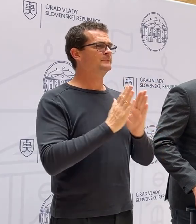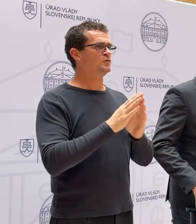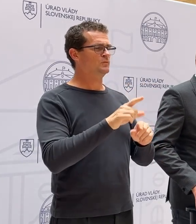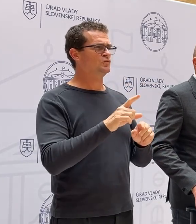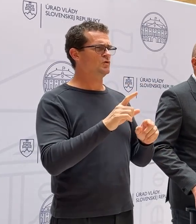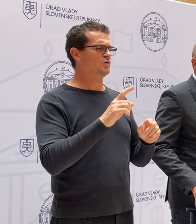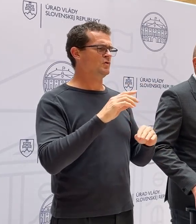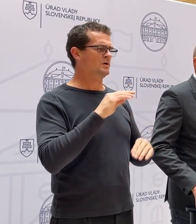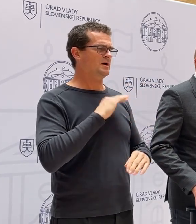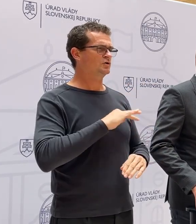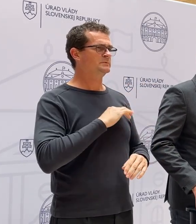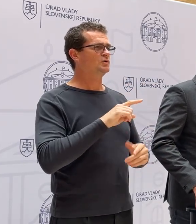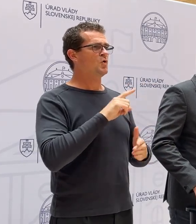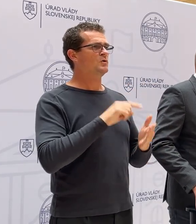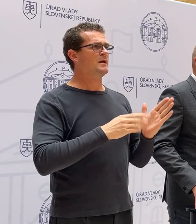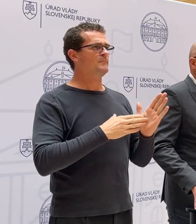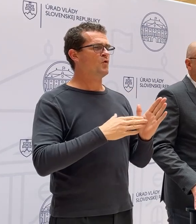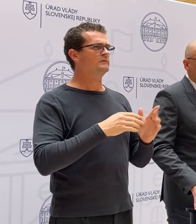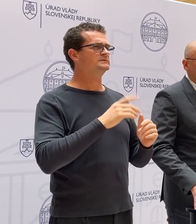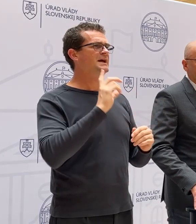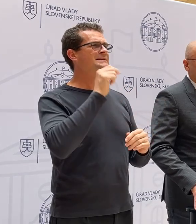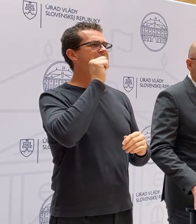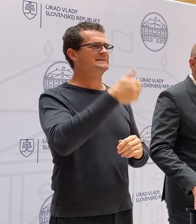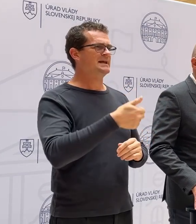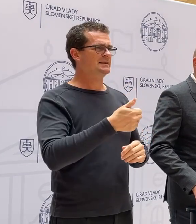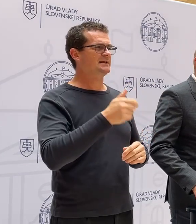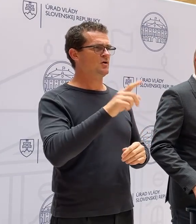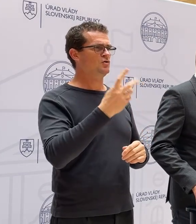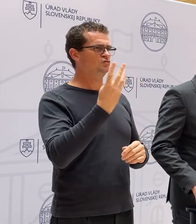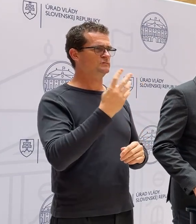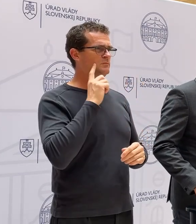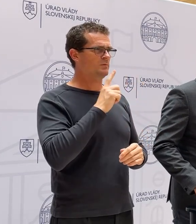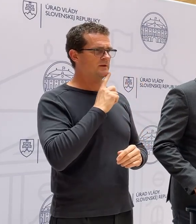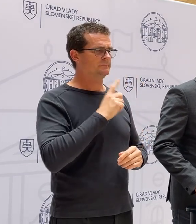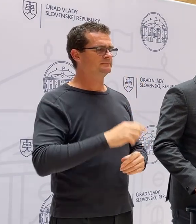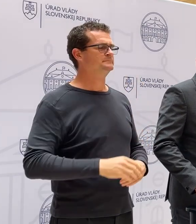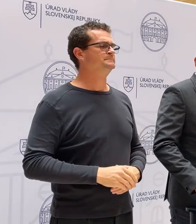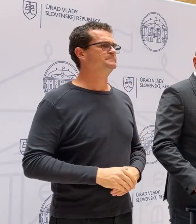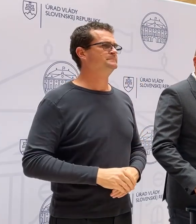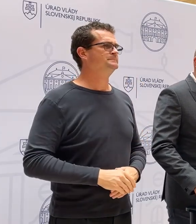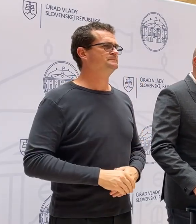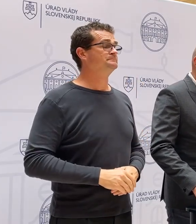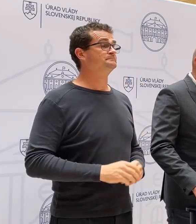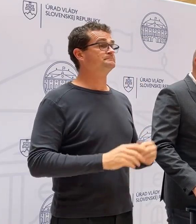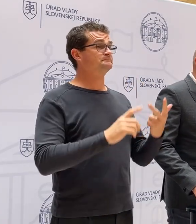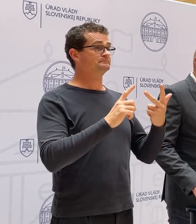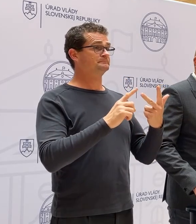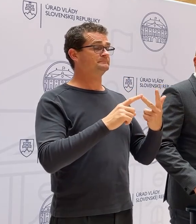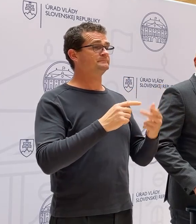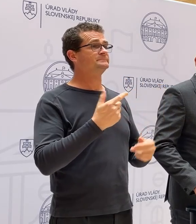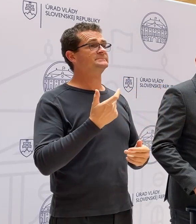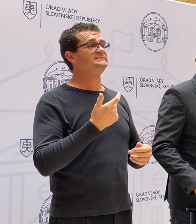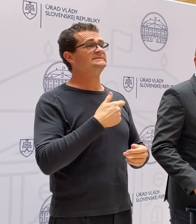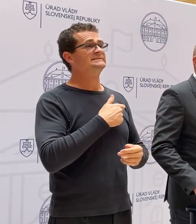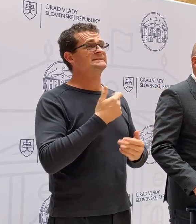toto rešpektujte a otázky k Mochovciam si nechajte na zajtra na 16. hodinu. Do tretice, to je správa,